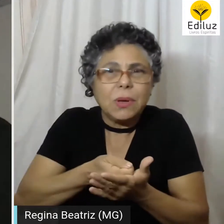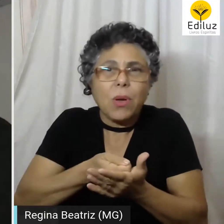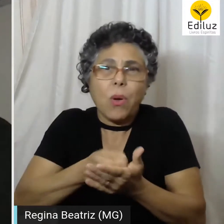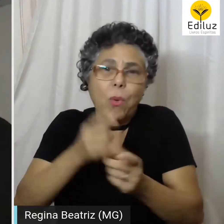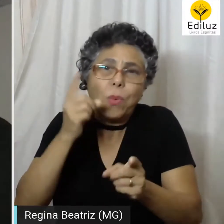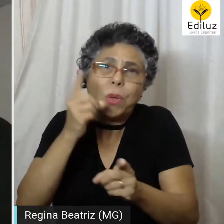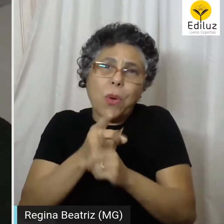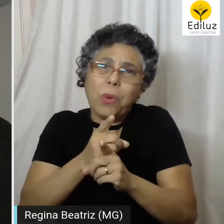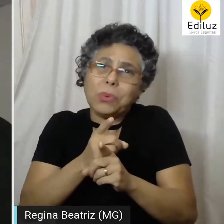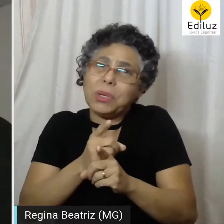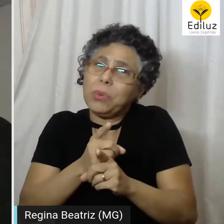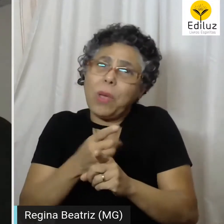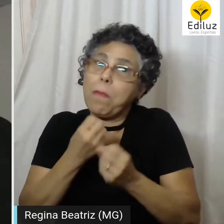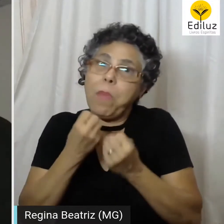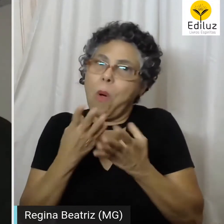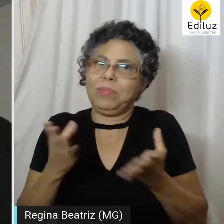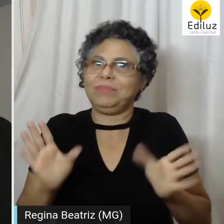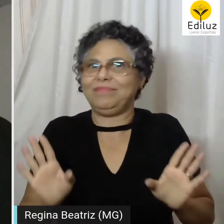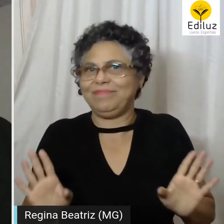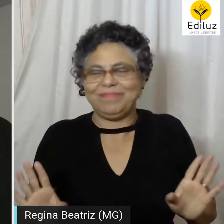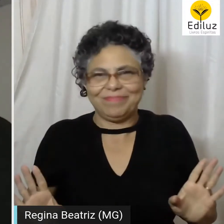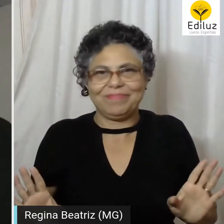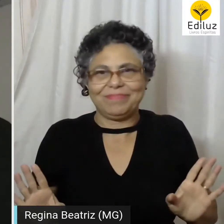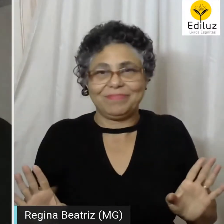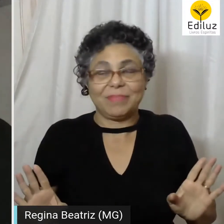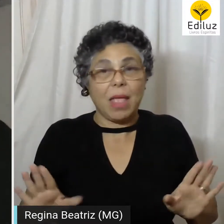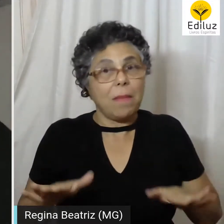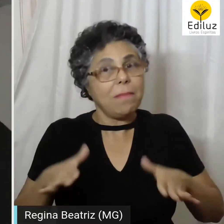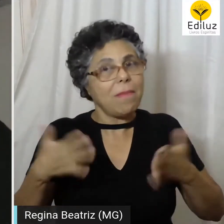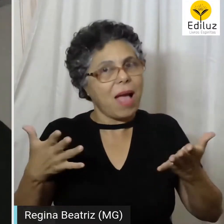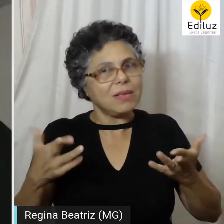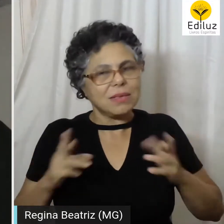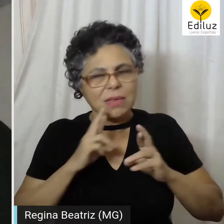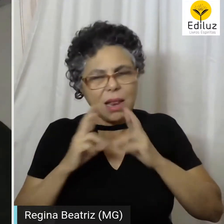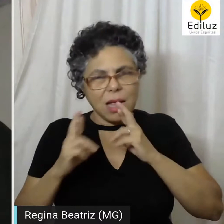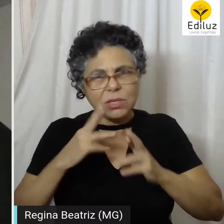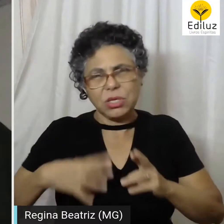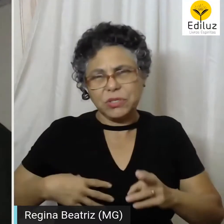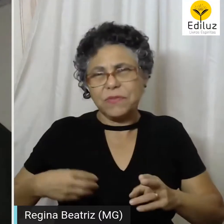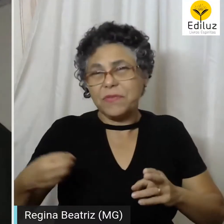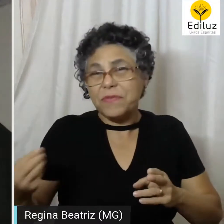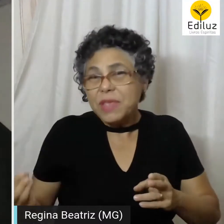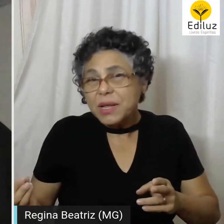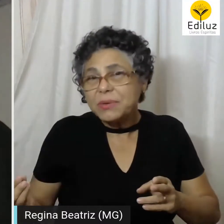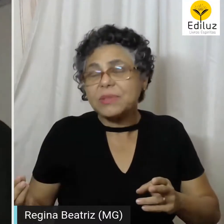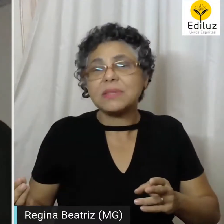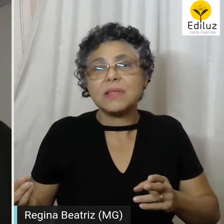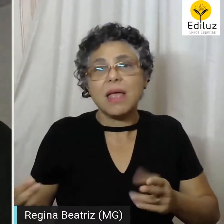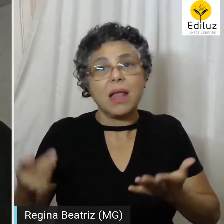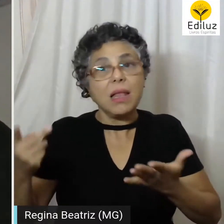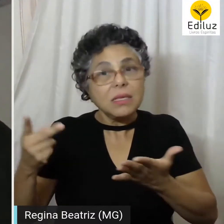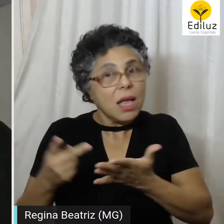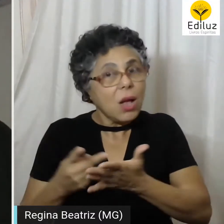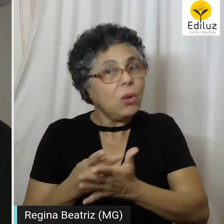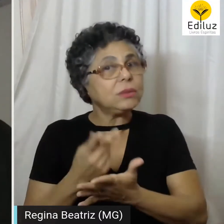agradáveis. O fato é que as relações filiais, elas